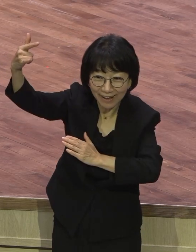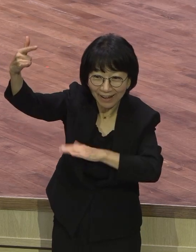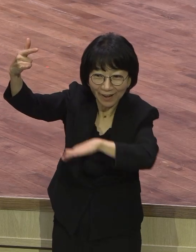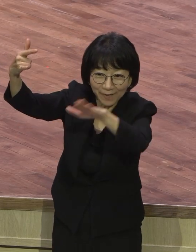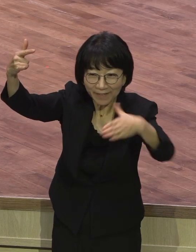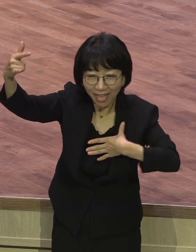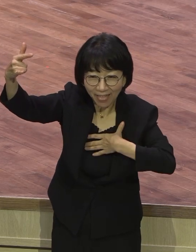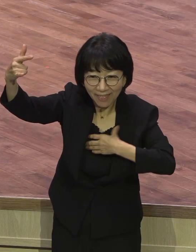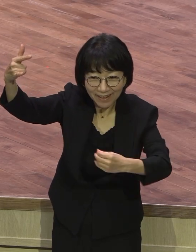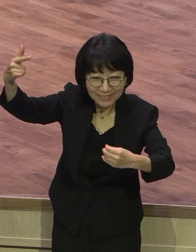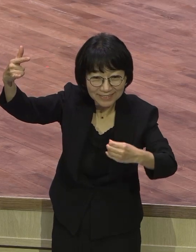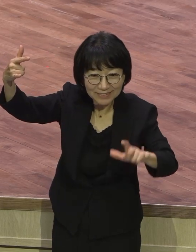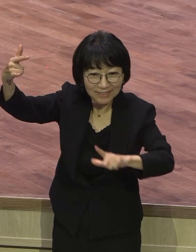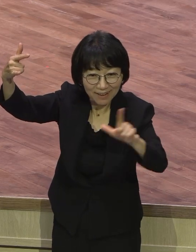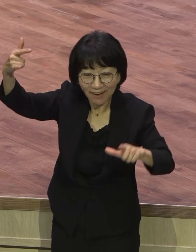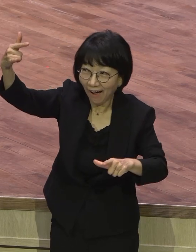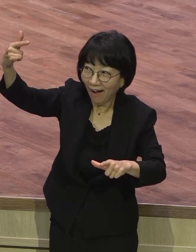모든